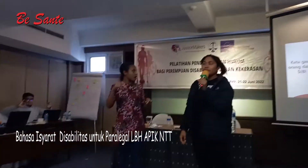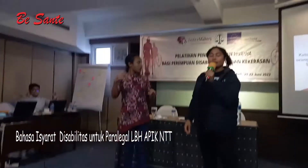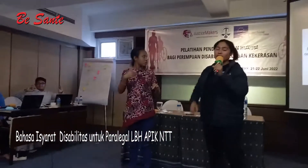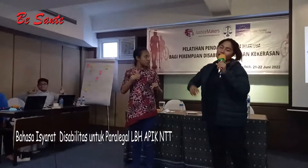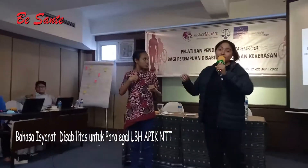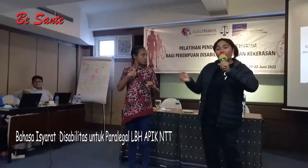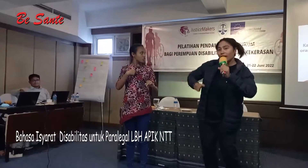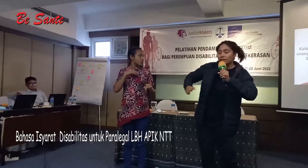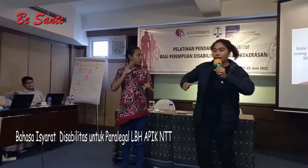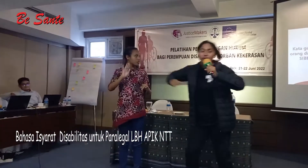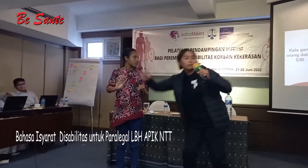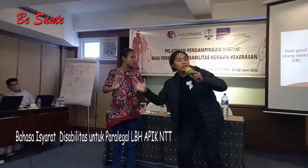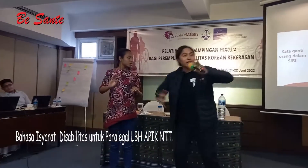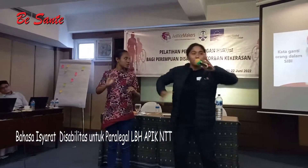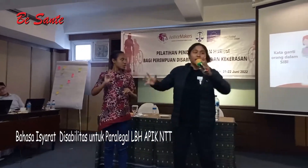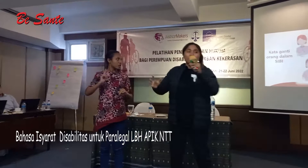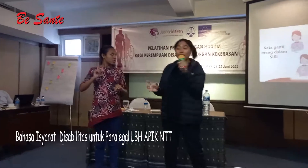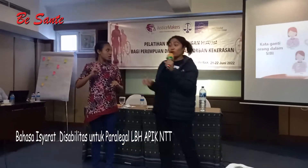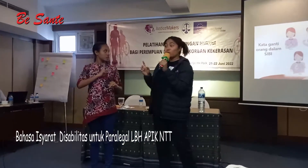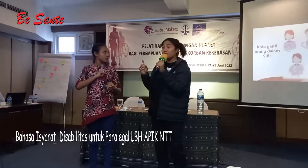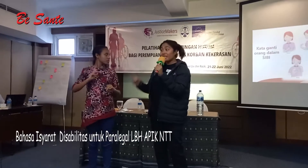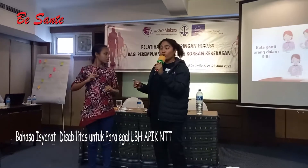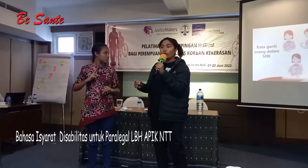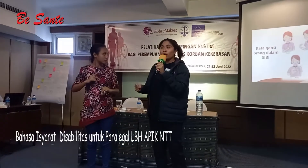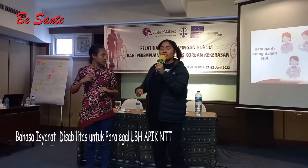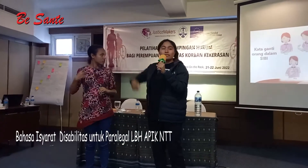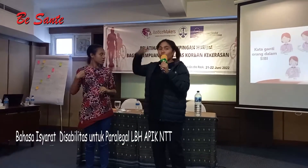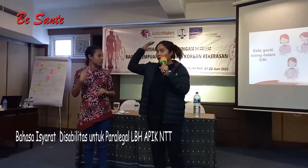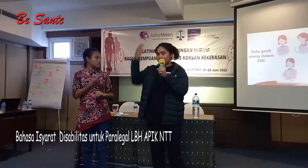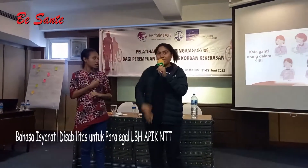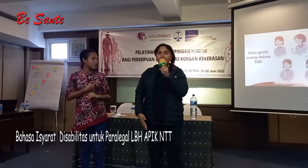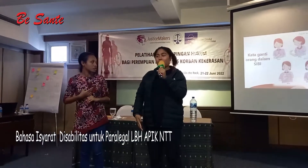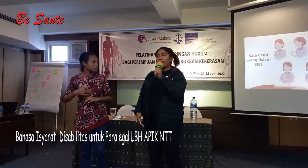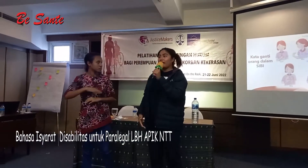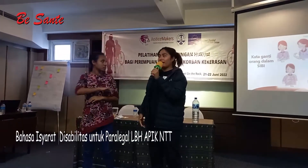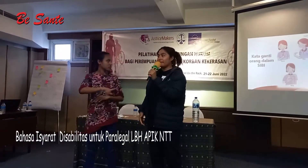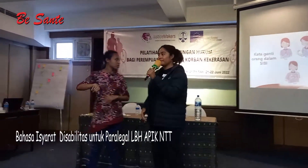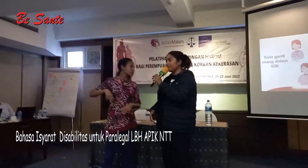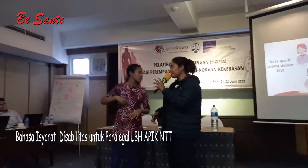Dia tidak ada gerakan yang begini-begini. Kalau bisindo, semua ekspresi dia pakai.